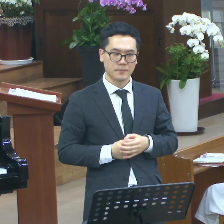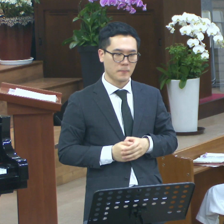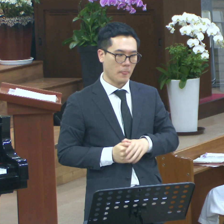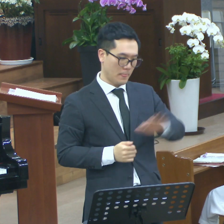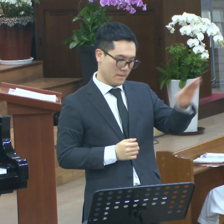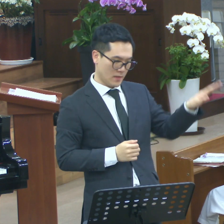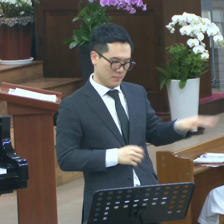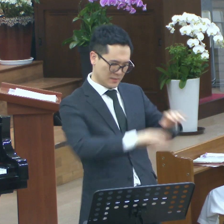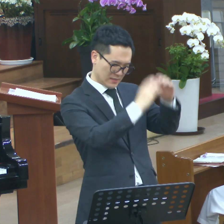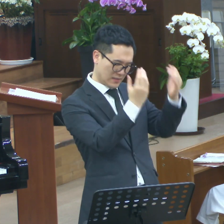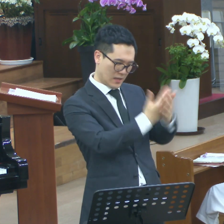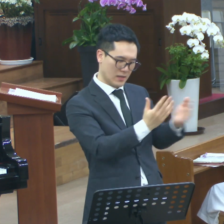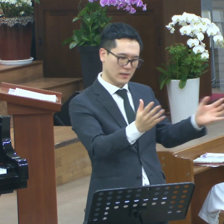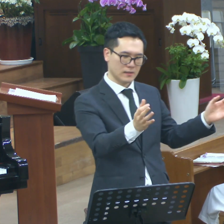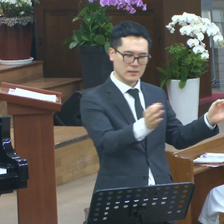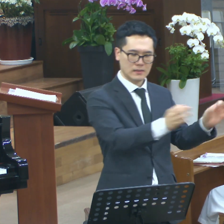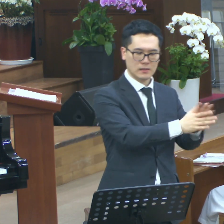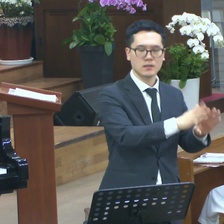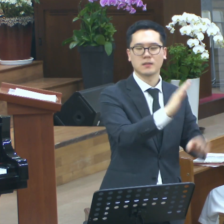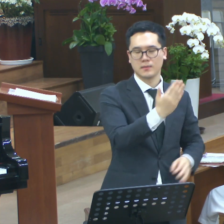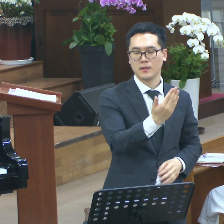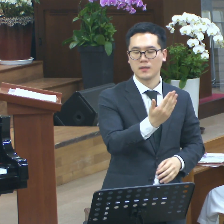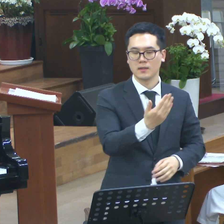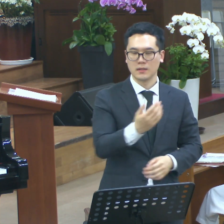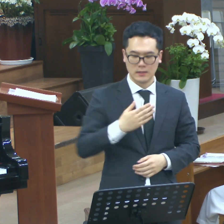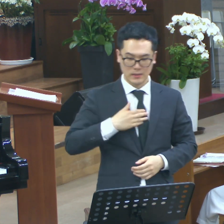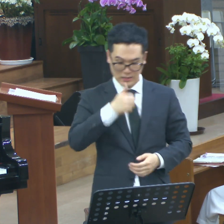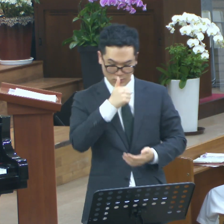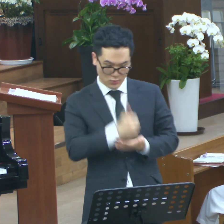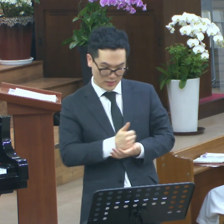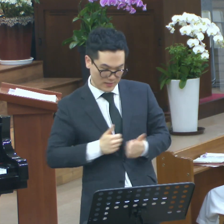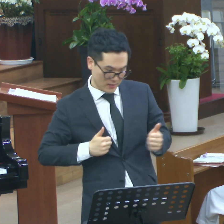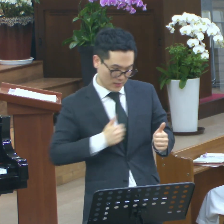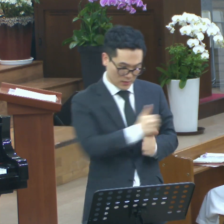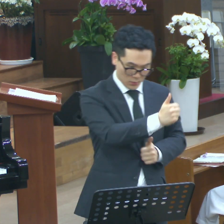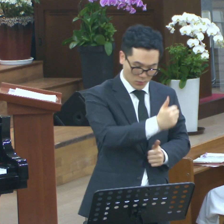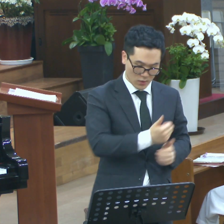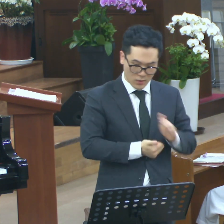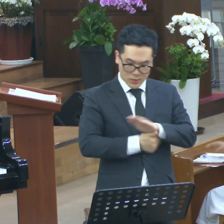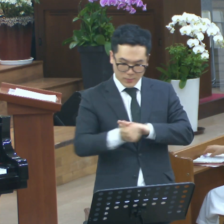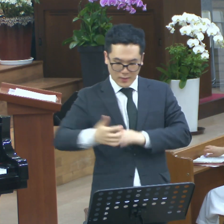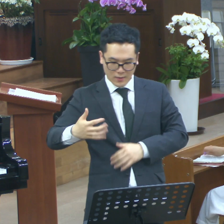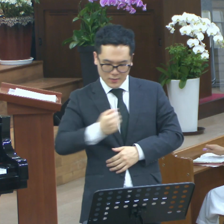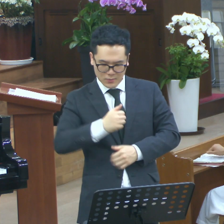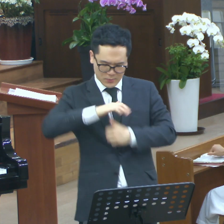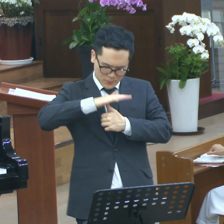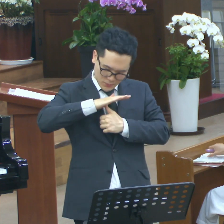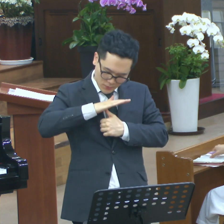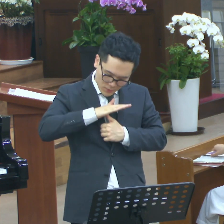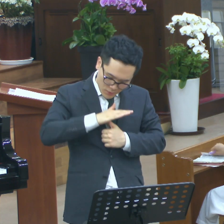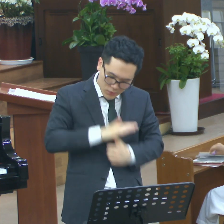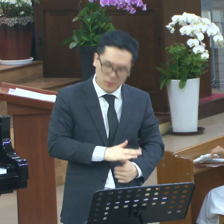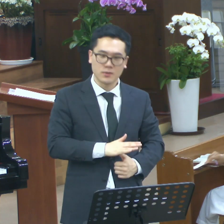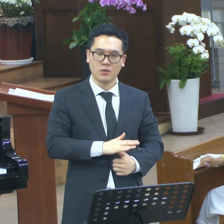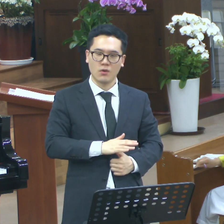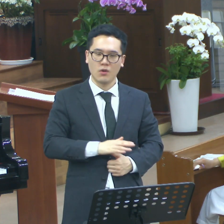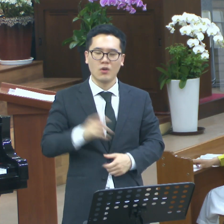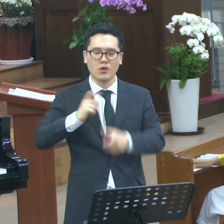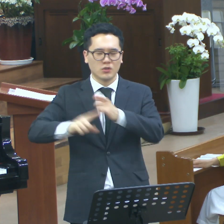잘 살아야지. 죄를 이기고 소망을 가지고 견디면서 아름답게 가야지. 누가 조롱할지라도